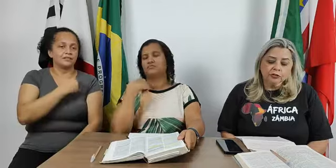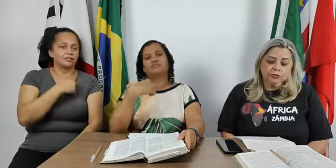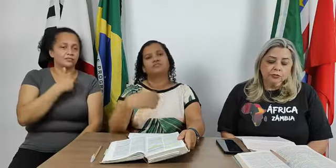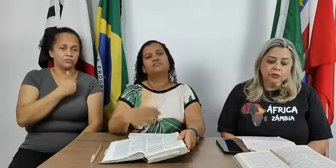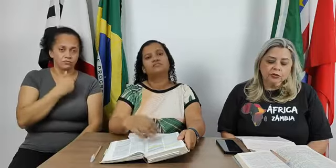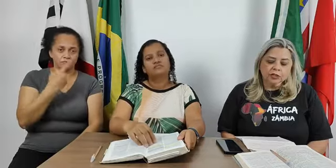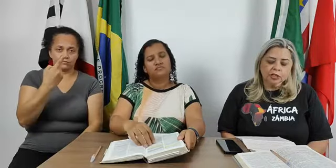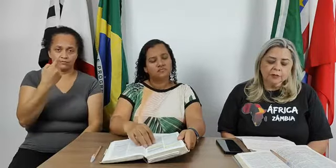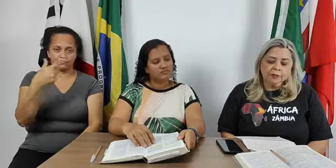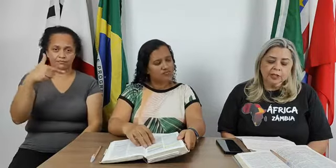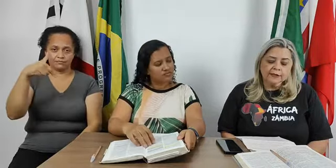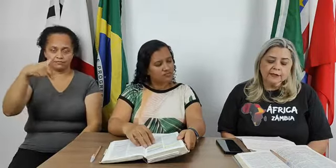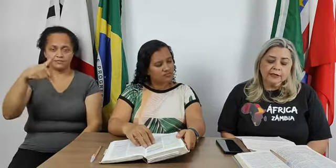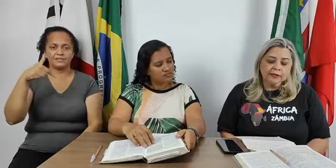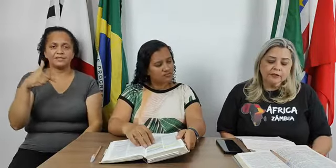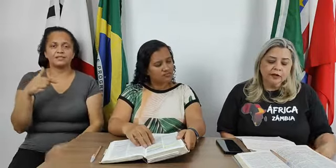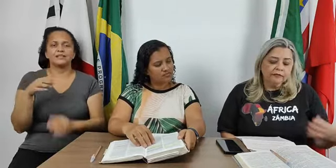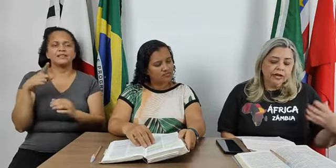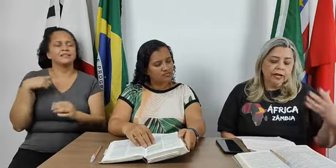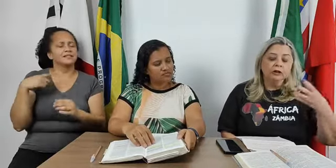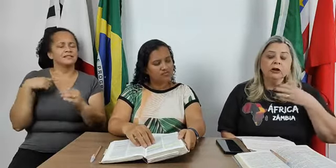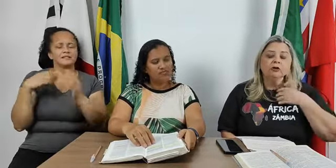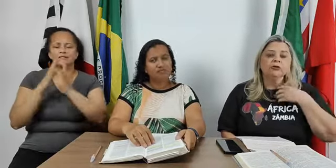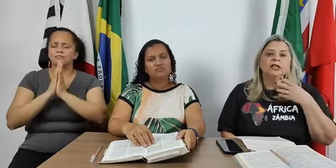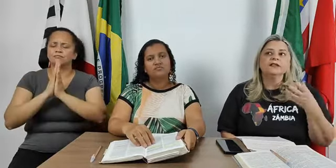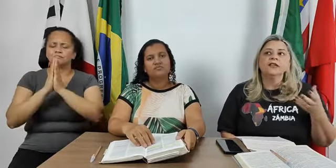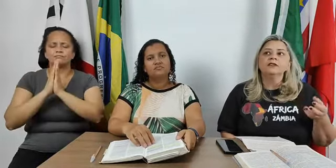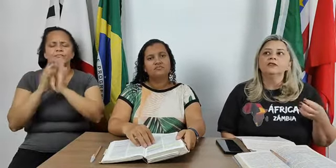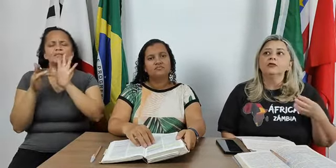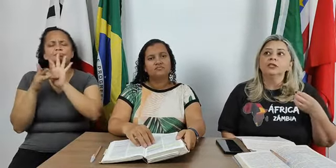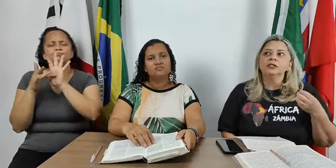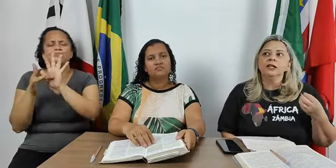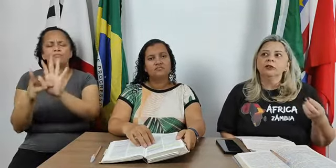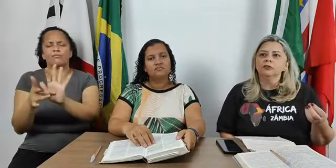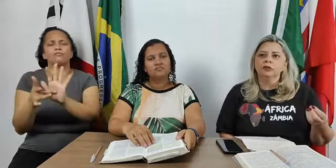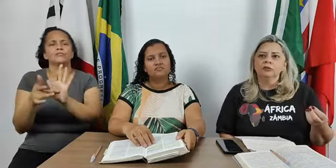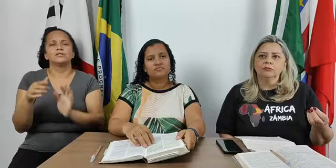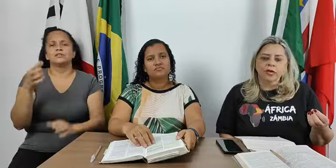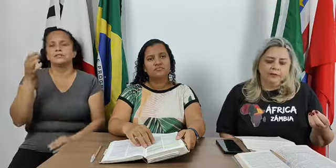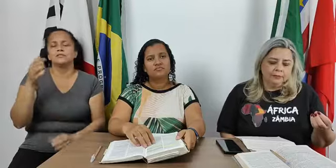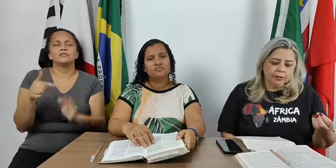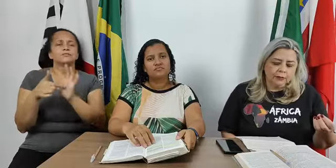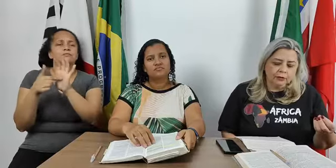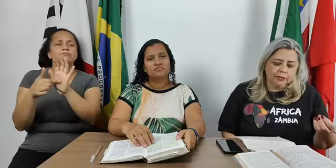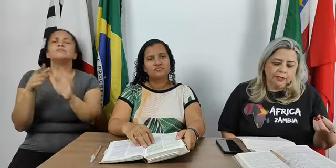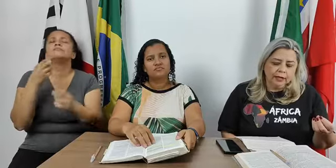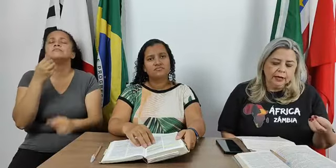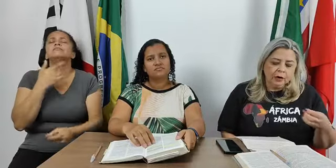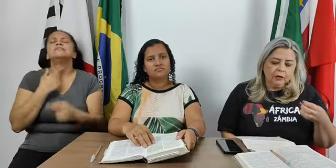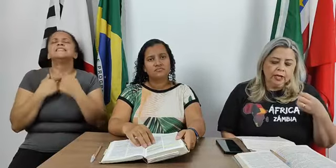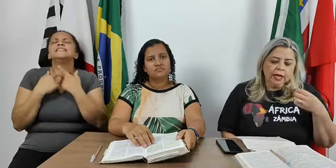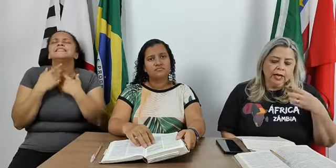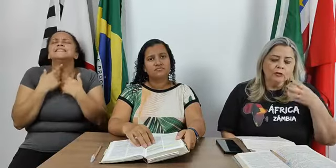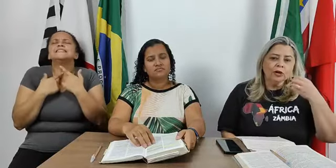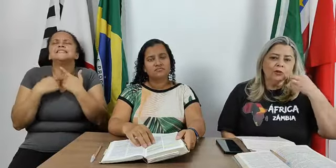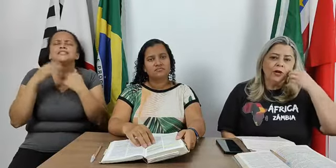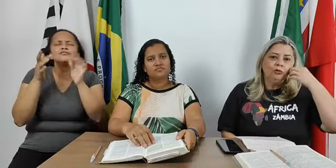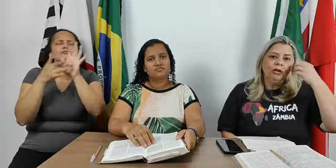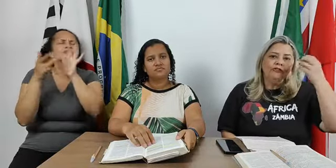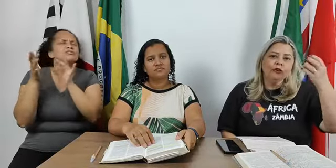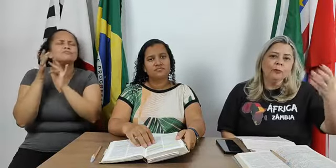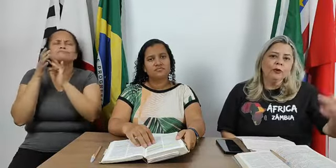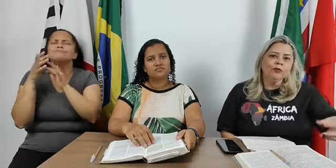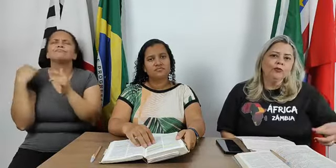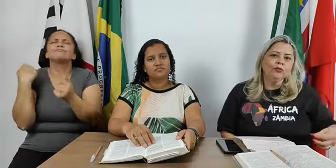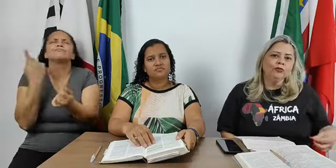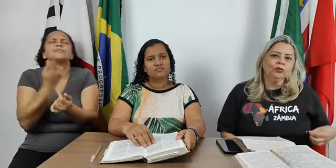de Jesus para os seus discípulos, e esse texto revela os desejos e o anseio do nosso mestre para nós, né? O quanto